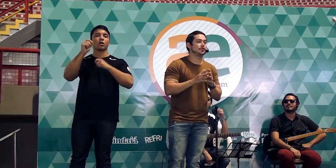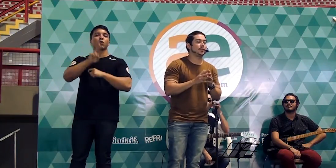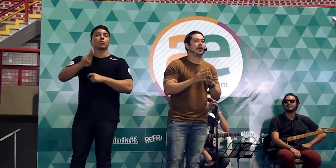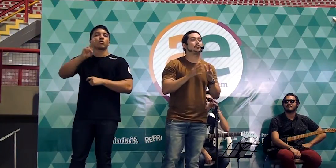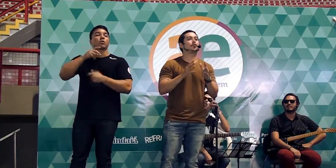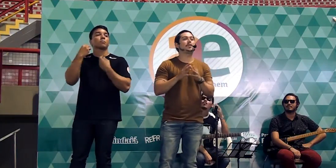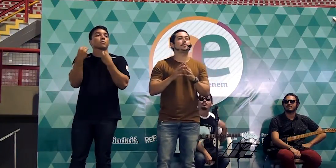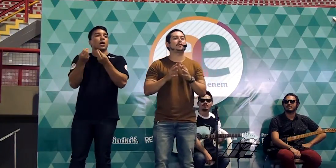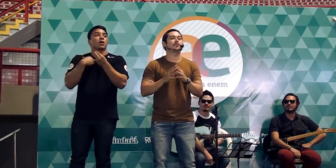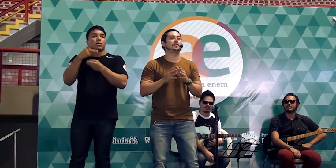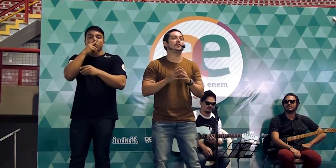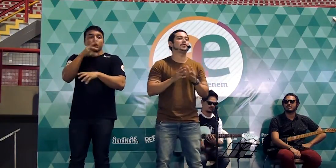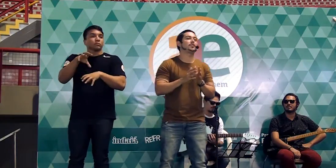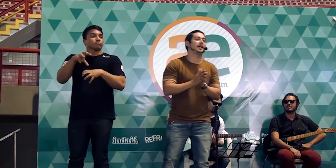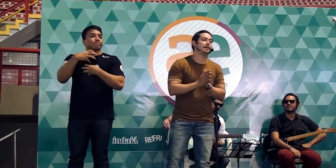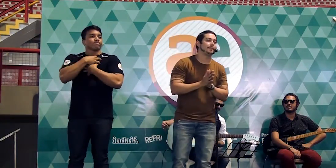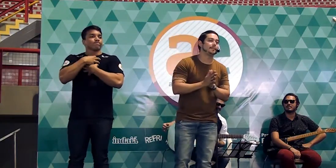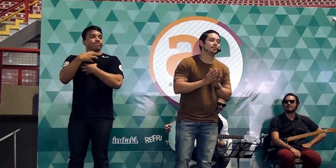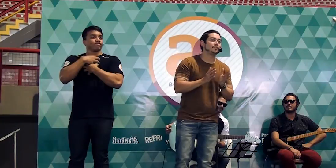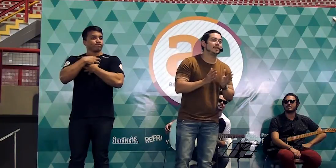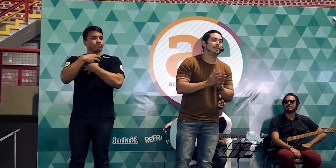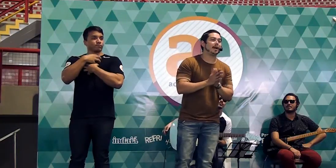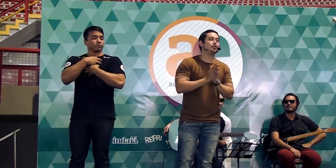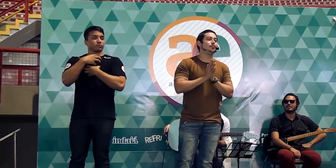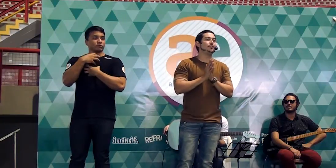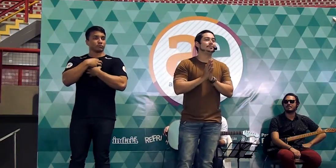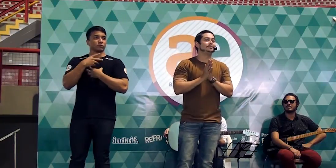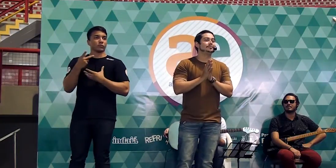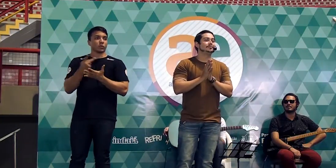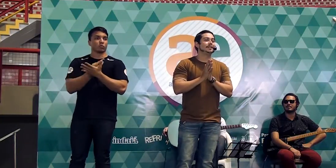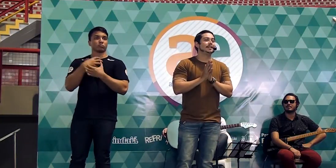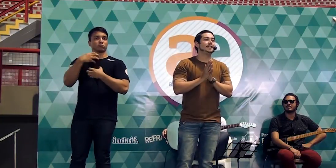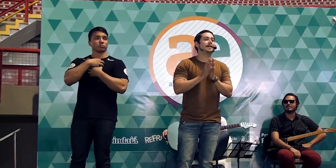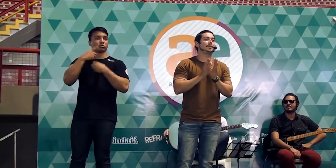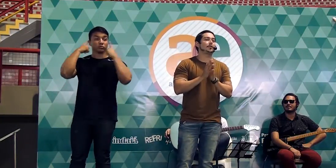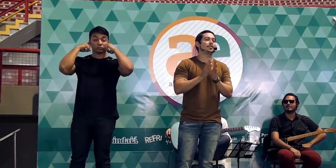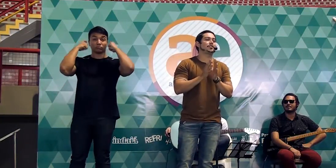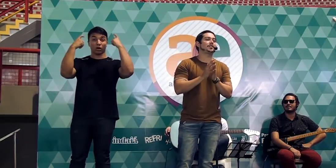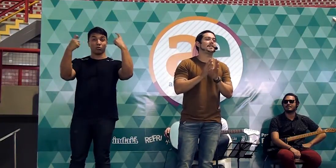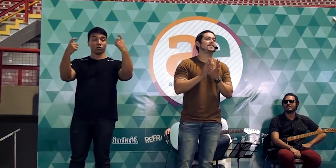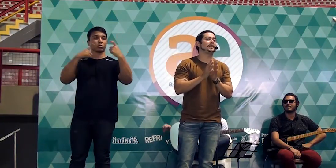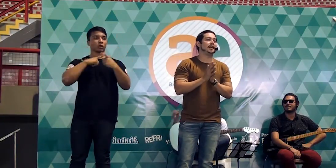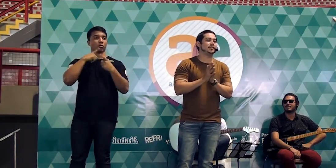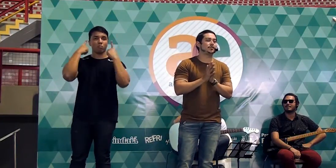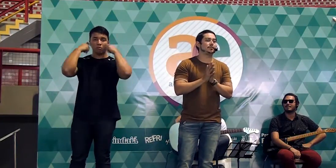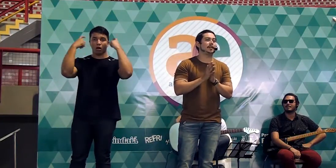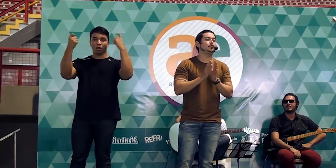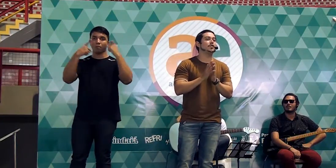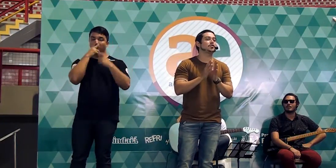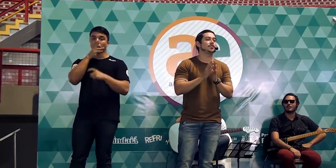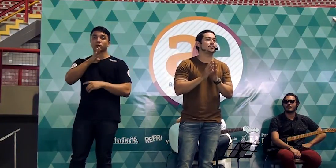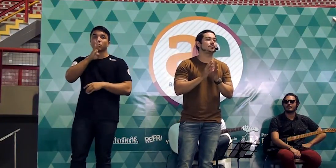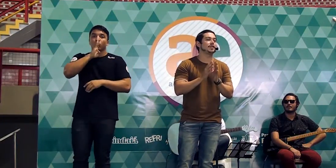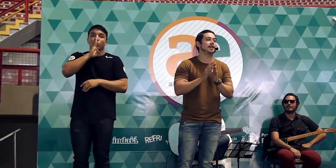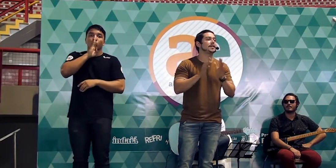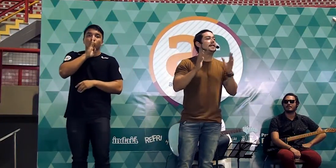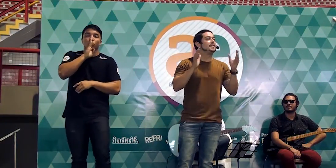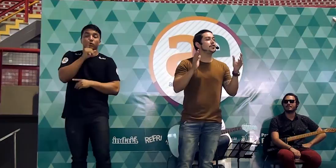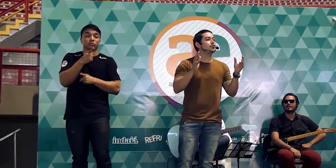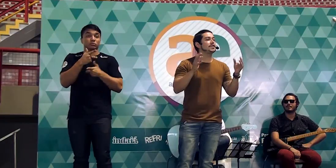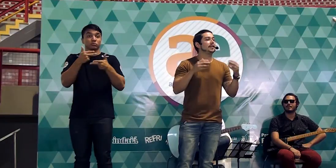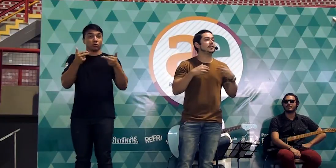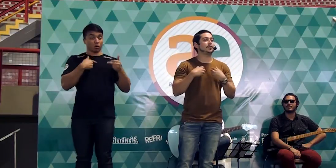outras razões, porque era um instrumento de percussão que faz o quê? Barulho. E sabe que quando a gente está em silêncio, tem duas coisas com o